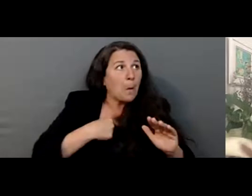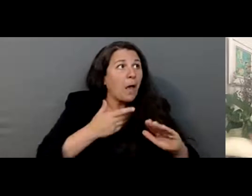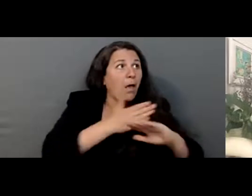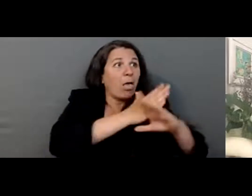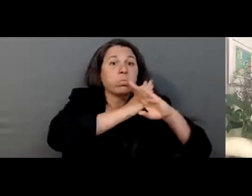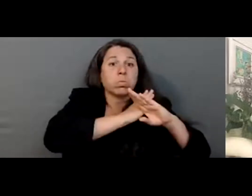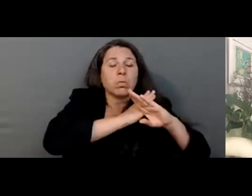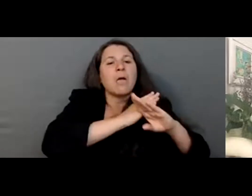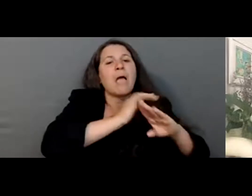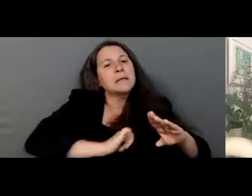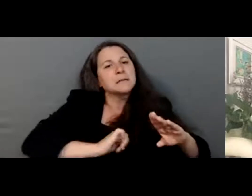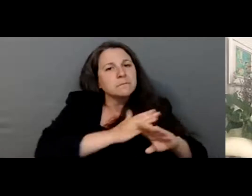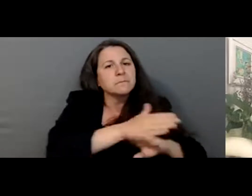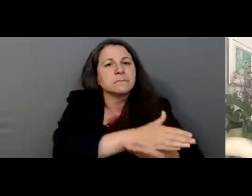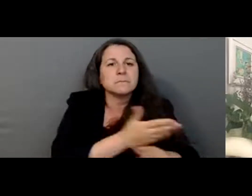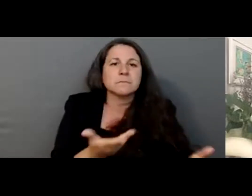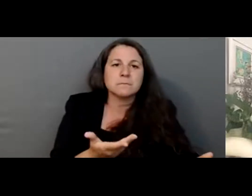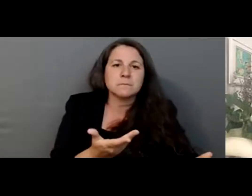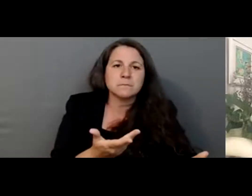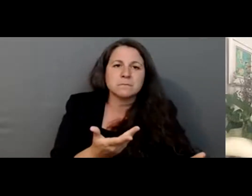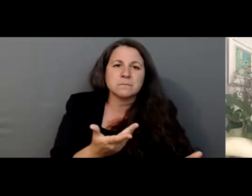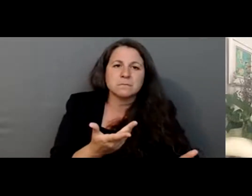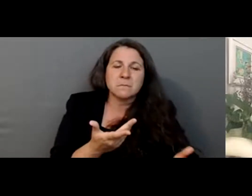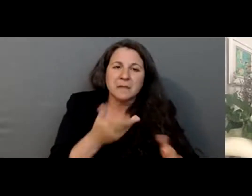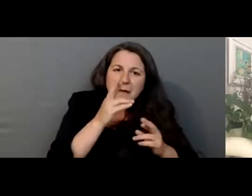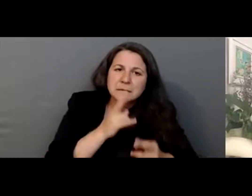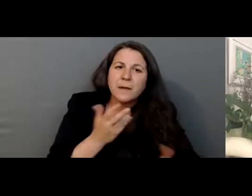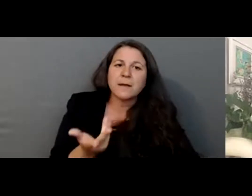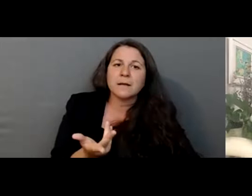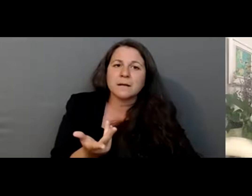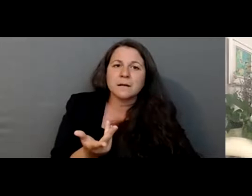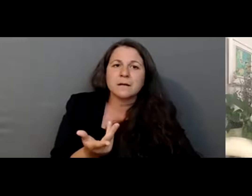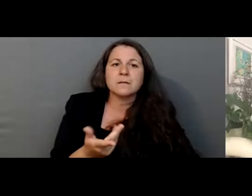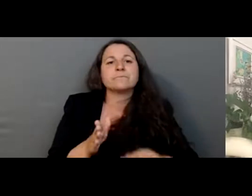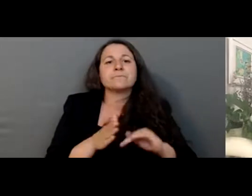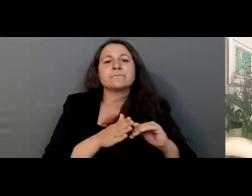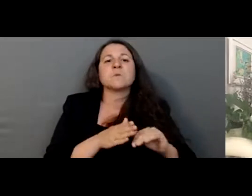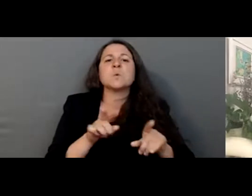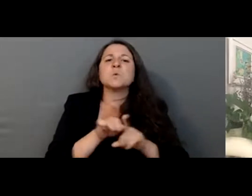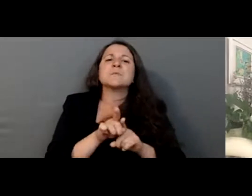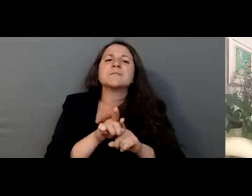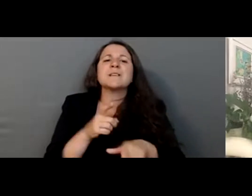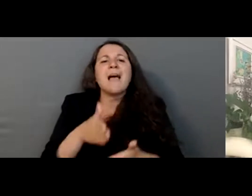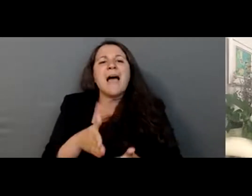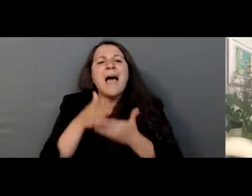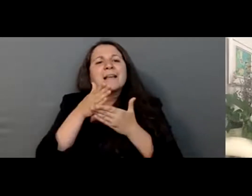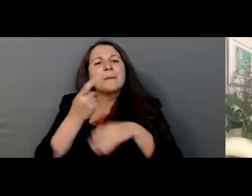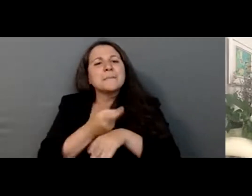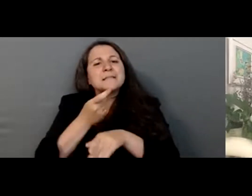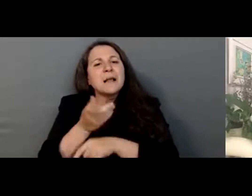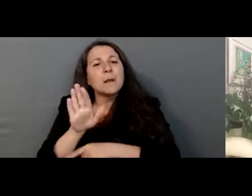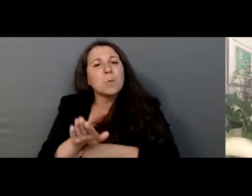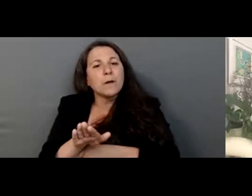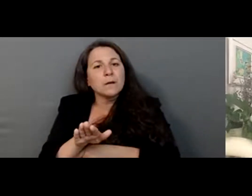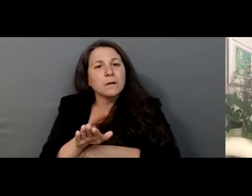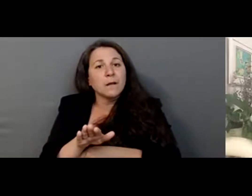là-dedans parce que je sais que je n'aurai pas le temps, c'est tout ce qui est autour de l'aide médicale à mourir et de comment il y a une pression qui est apportée envers les femmes en situation de